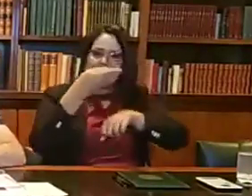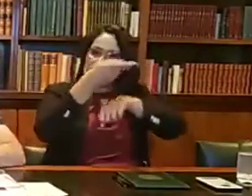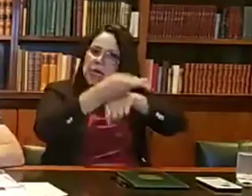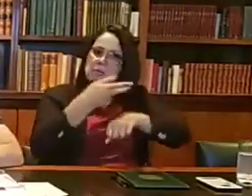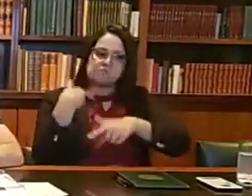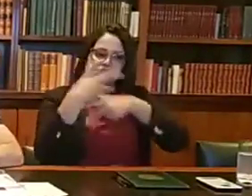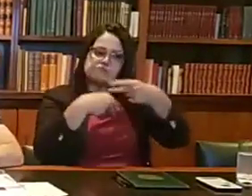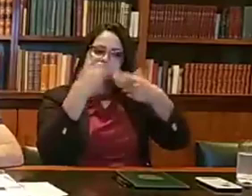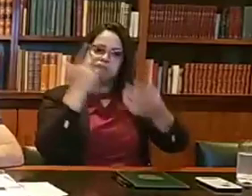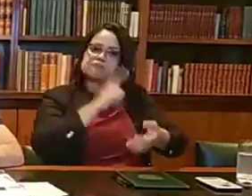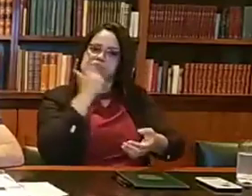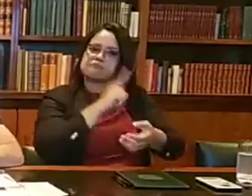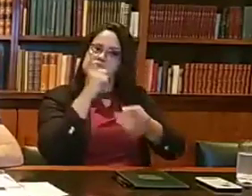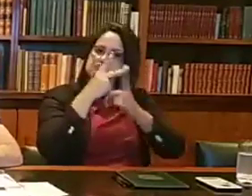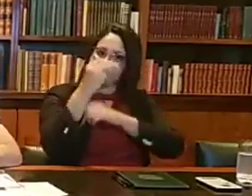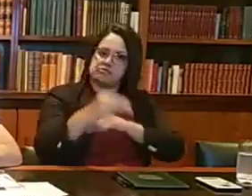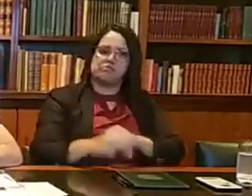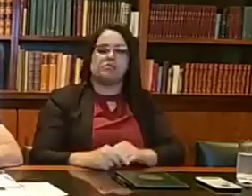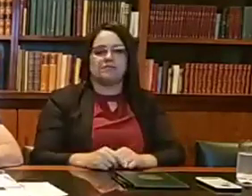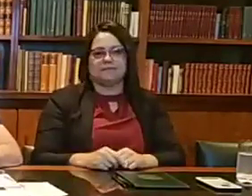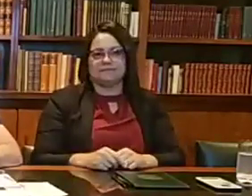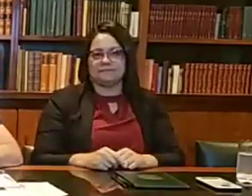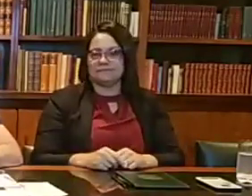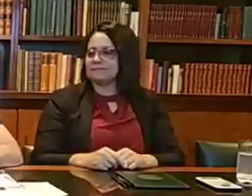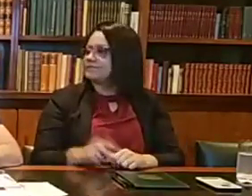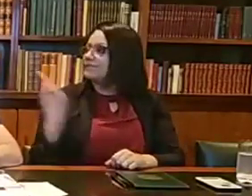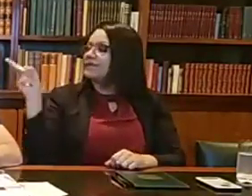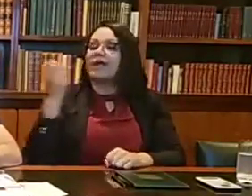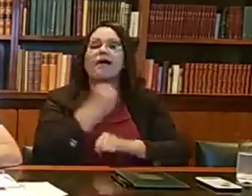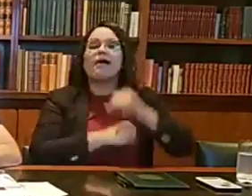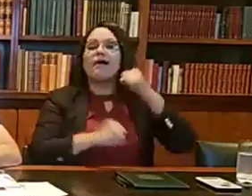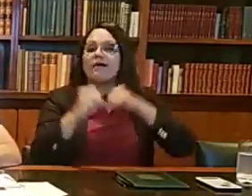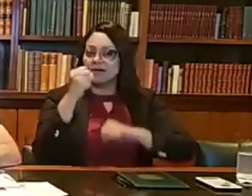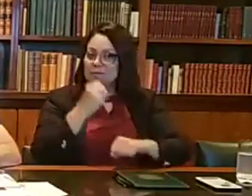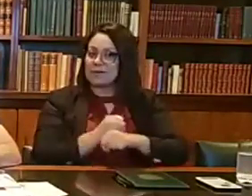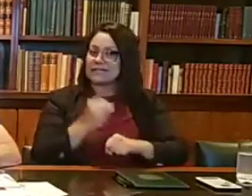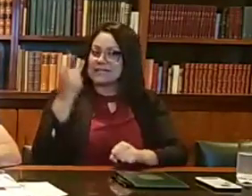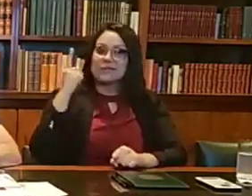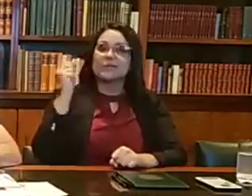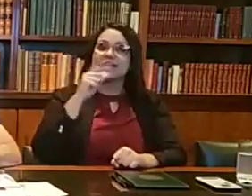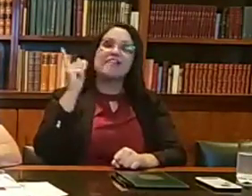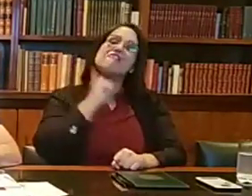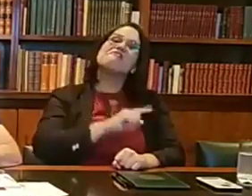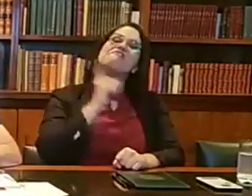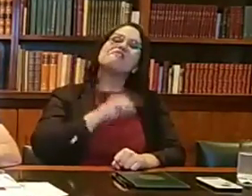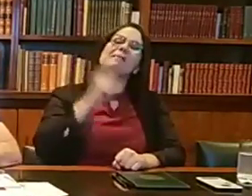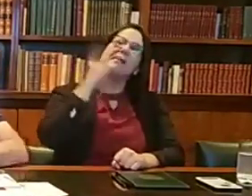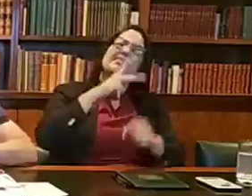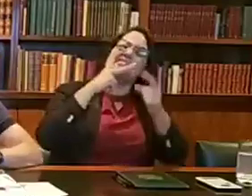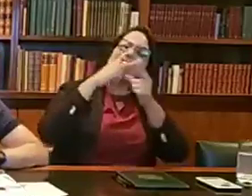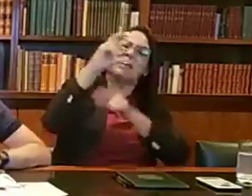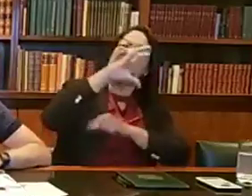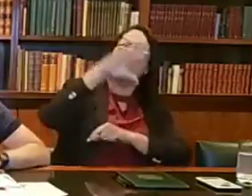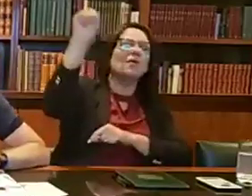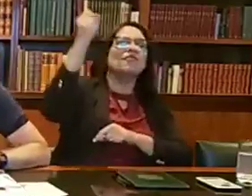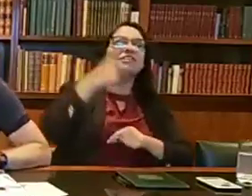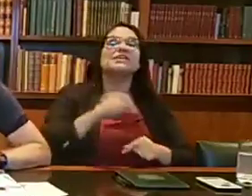tilápia brasileira. Você comemorou o título do Flamengo ano passado comendo tilápia e tomando o quê? Tubaína, lógico.